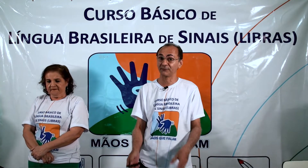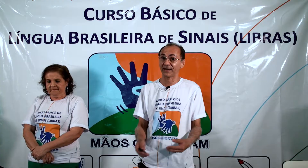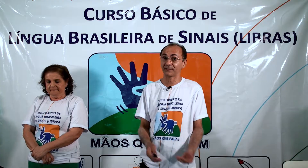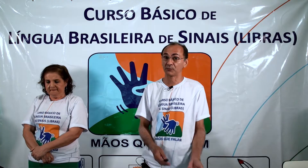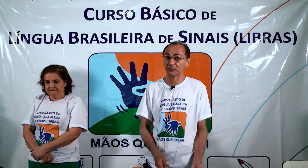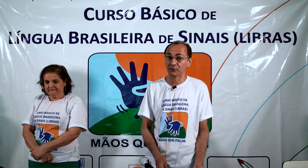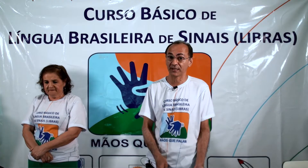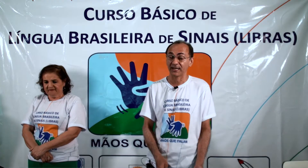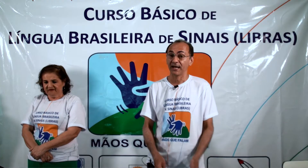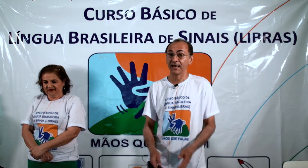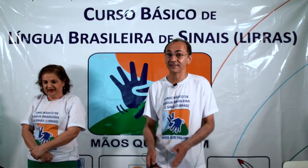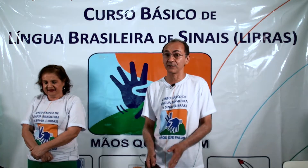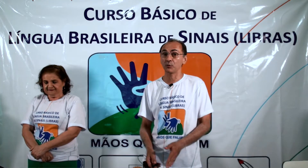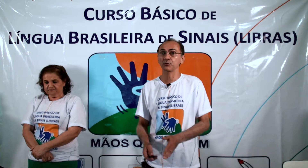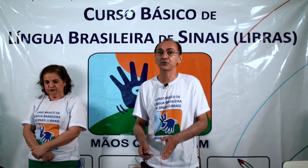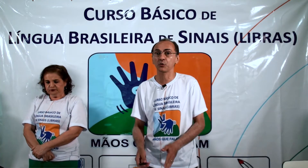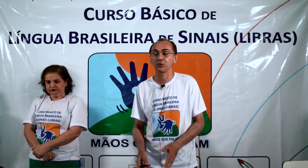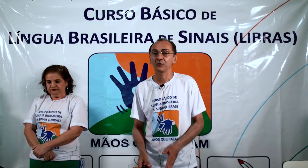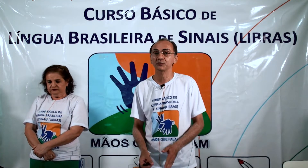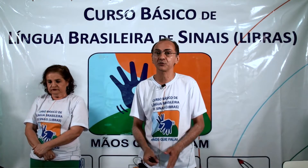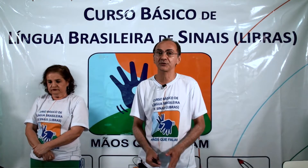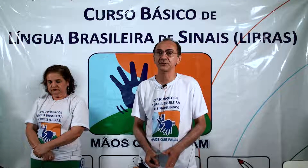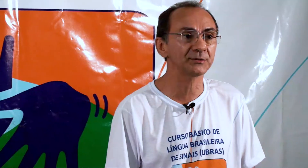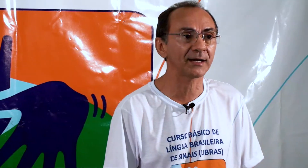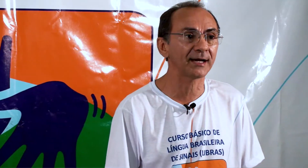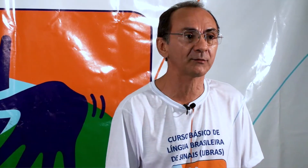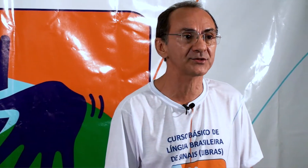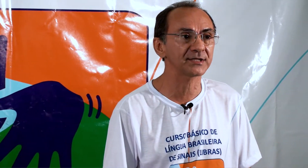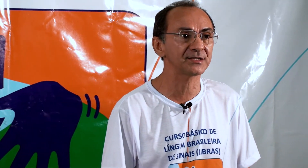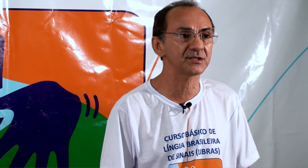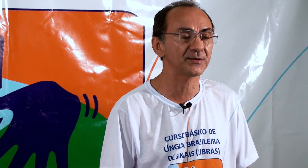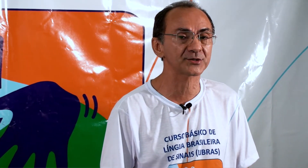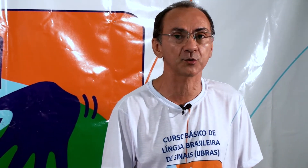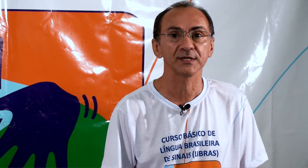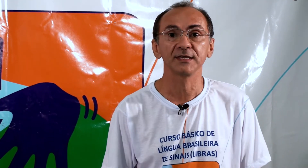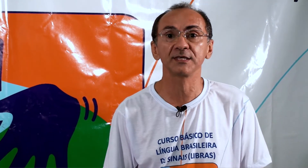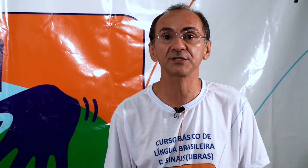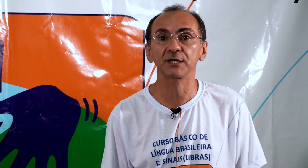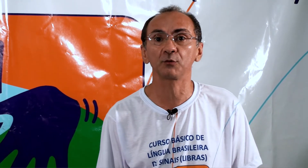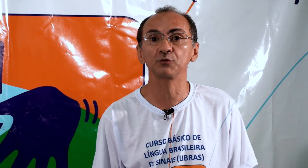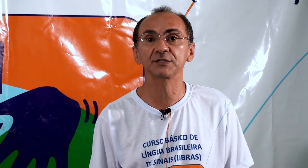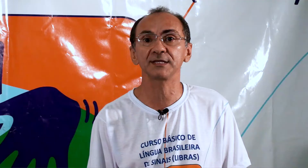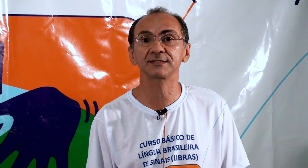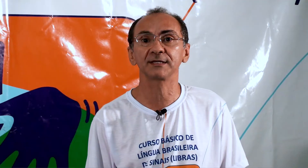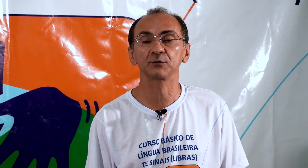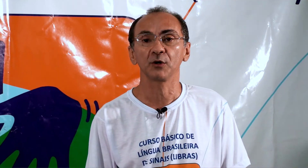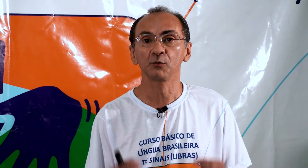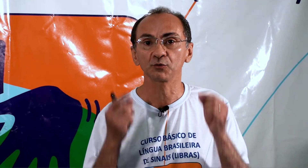vai provocar. Assim como o som. Hoje, a quantidade de pessoas que estão utilizando